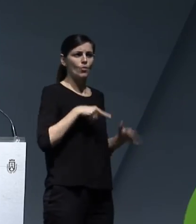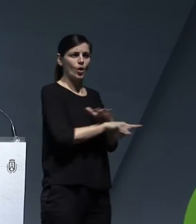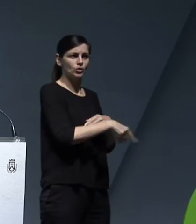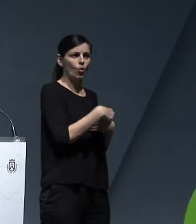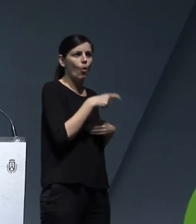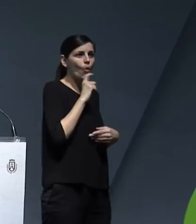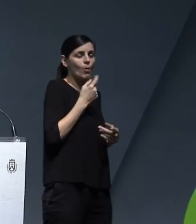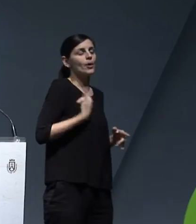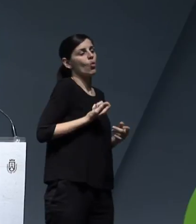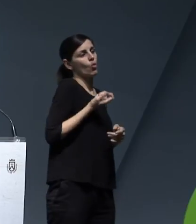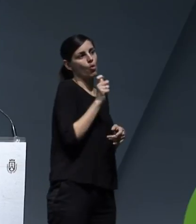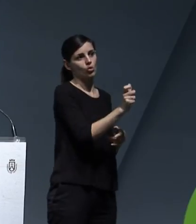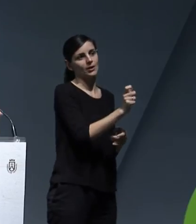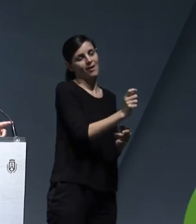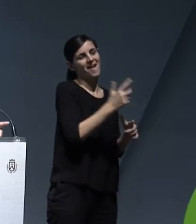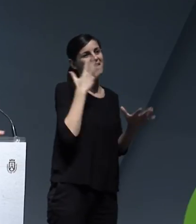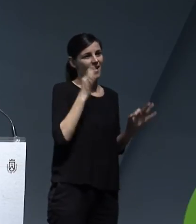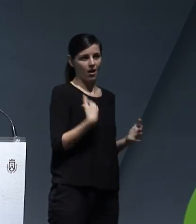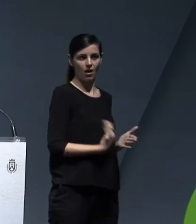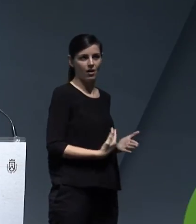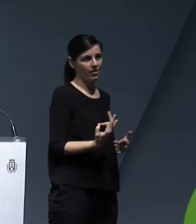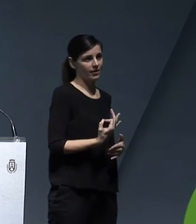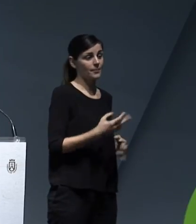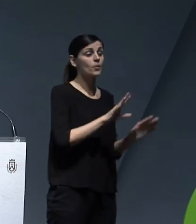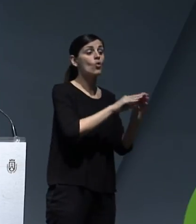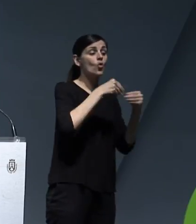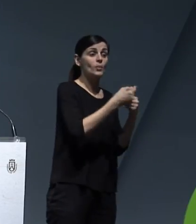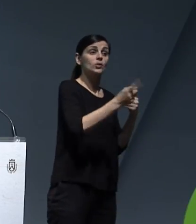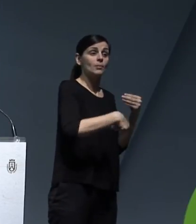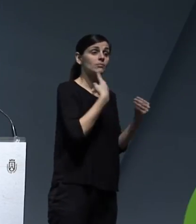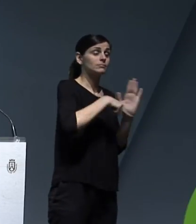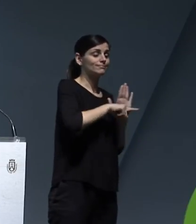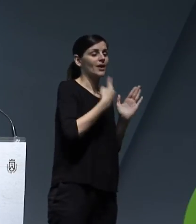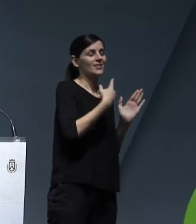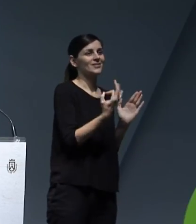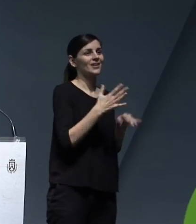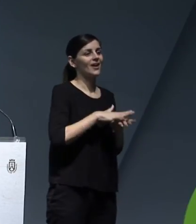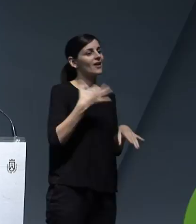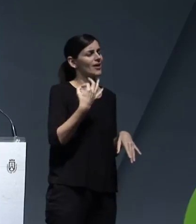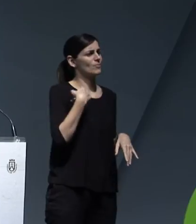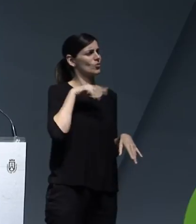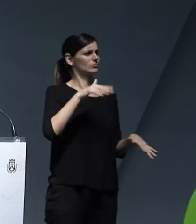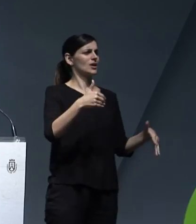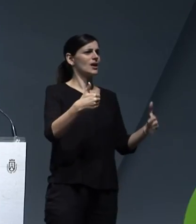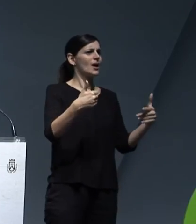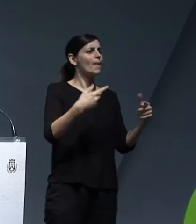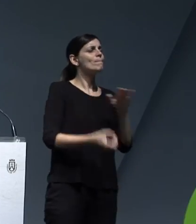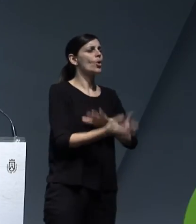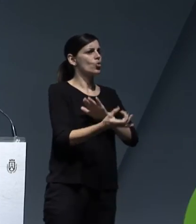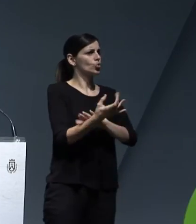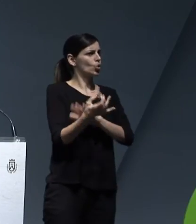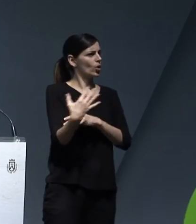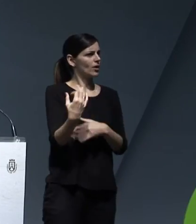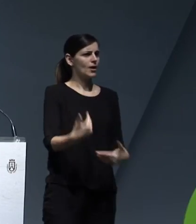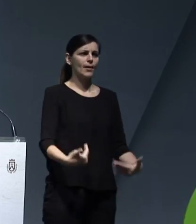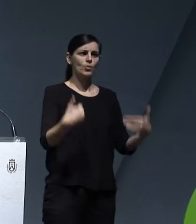reflejar el coste real de la gestión. Señala el documento que se ha de prestar atención a la responsabilidad ampliada del productor que se ha desarrollado a